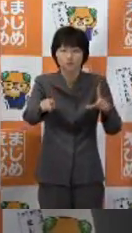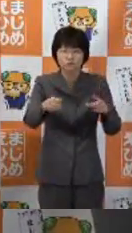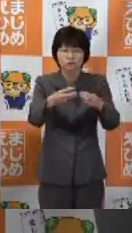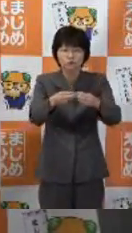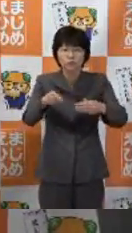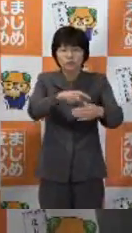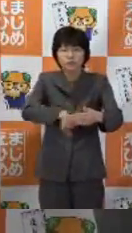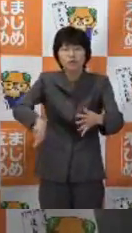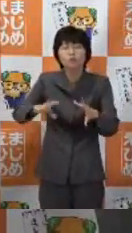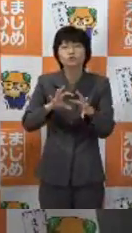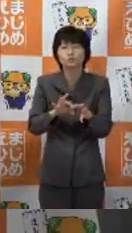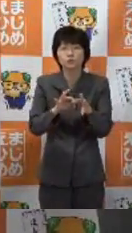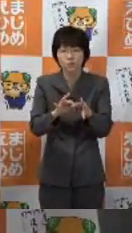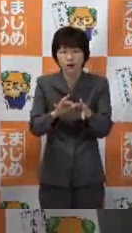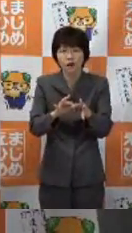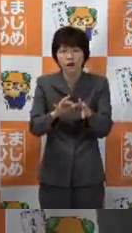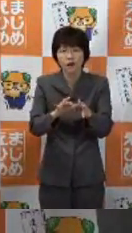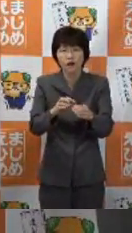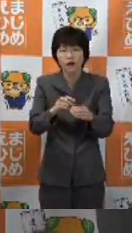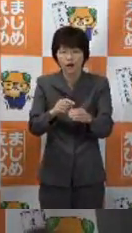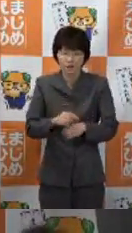部分をやって